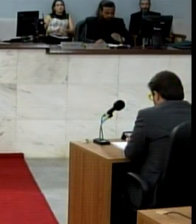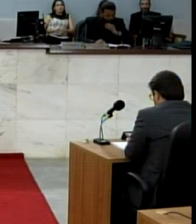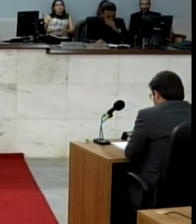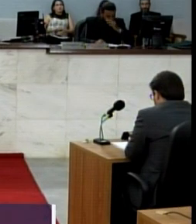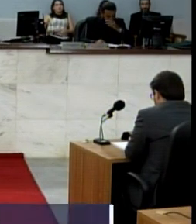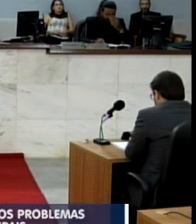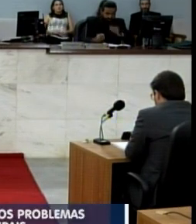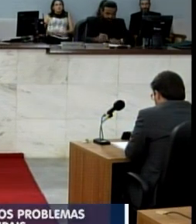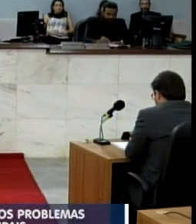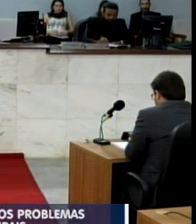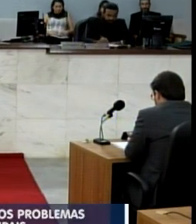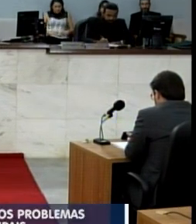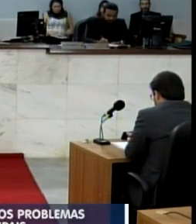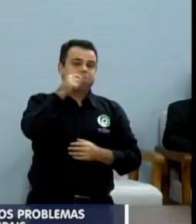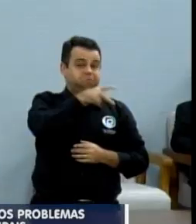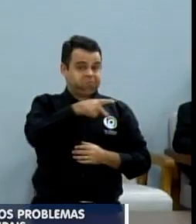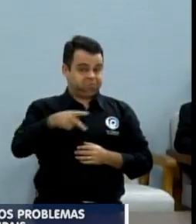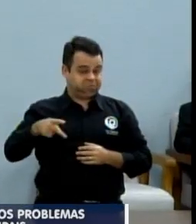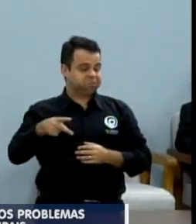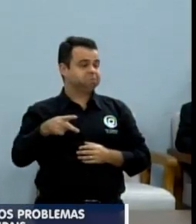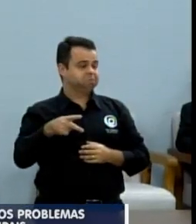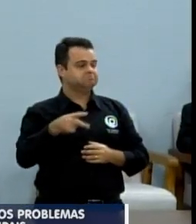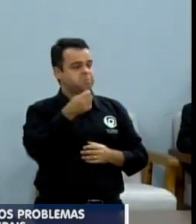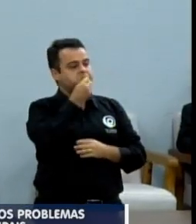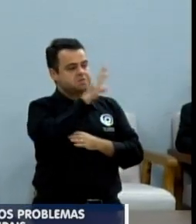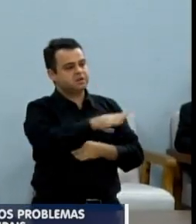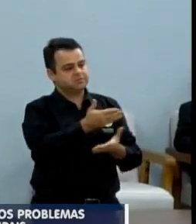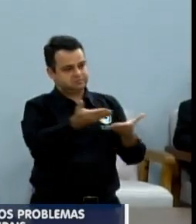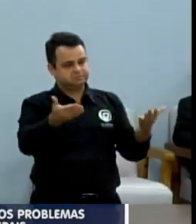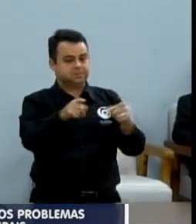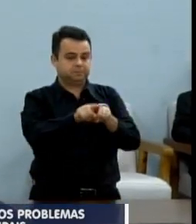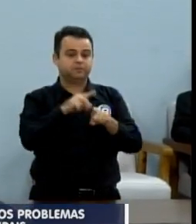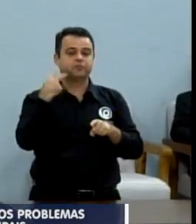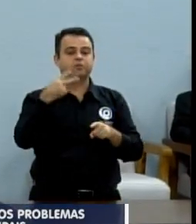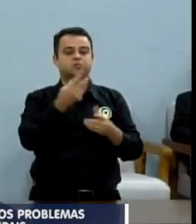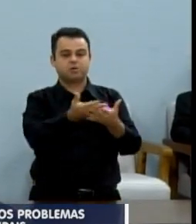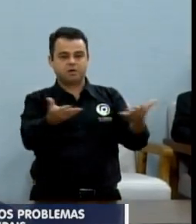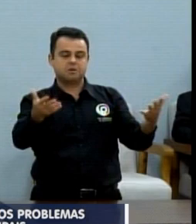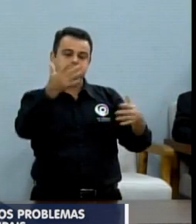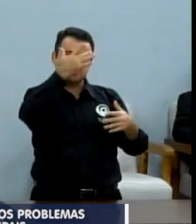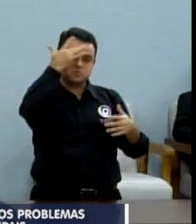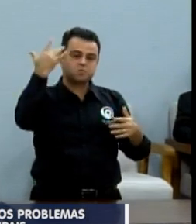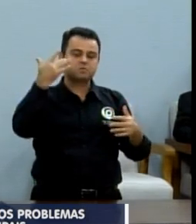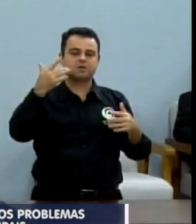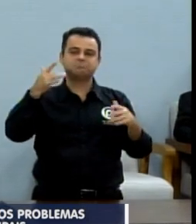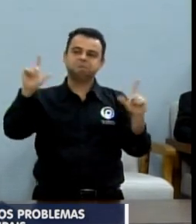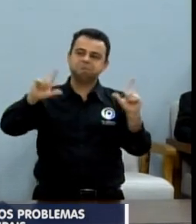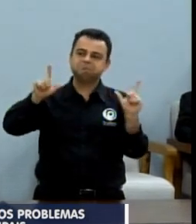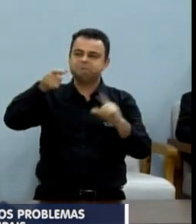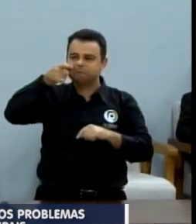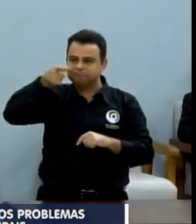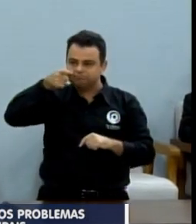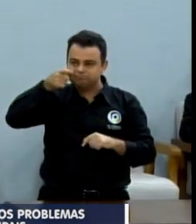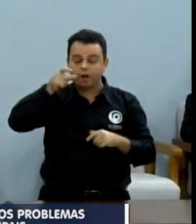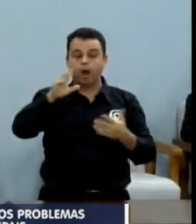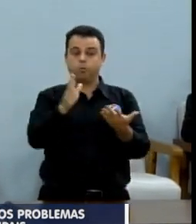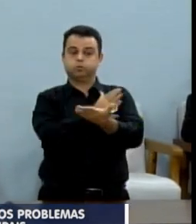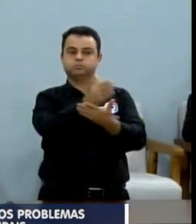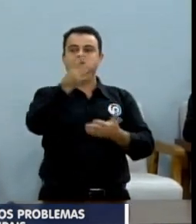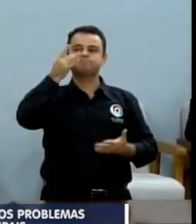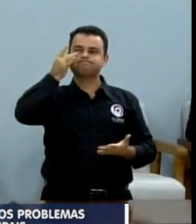Boa tarde presidenta demais vereadores todos aqueles que acompanham a sessão os que acompanham aqui ao vivo